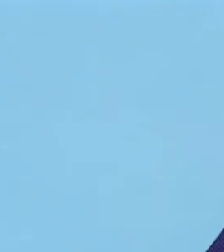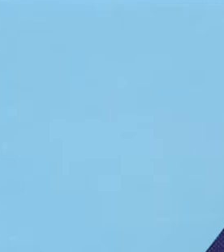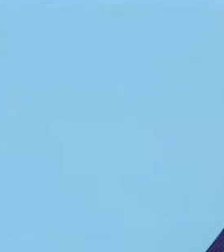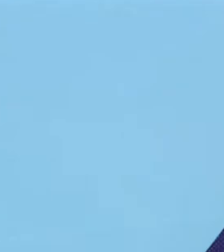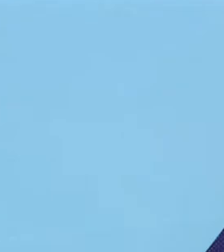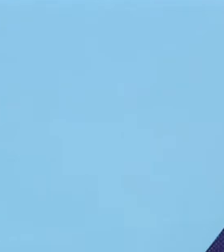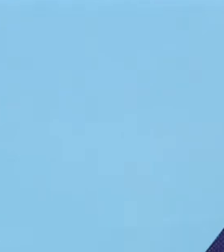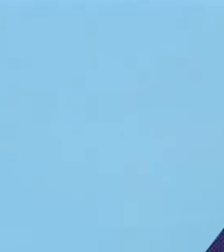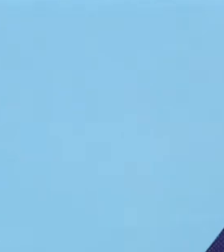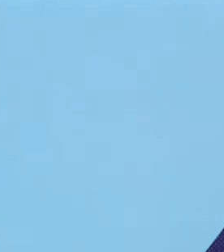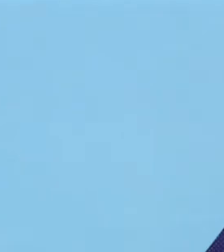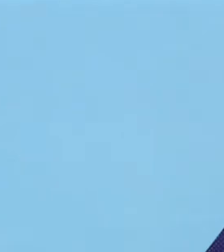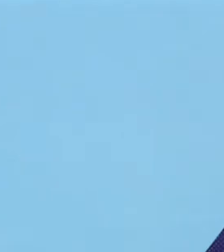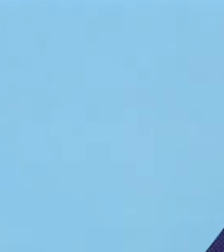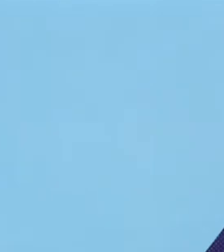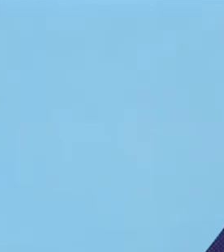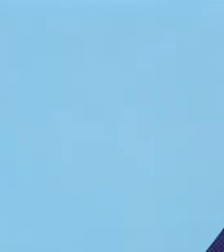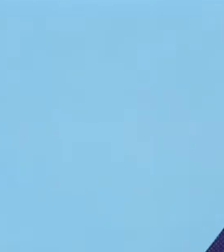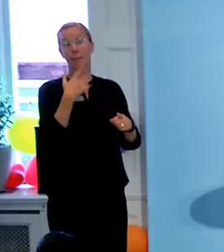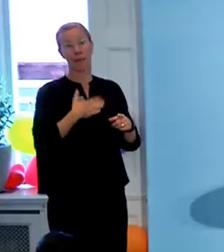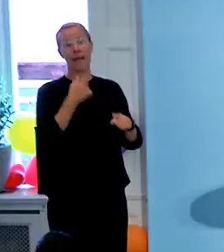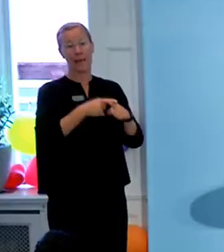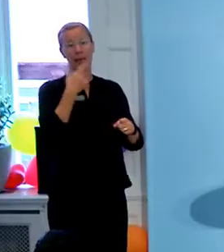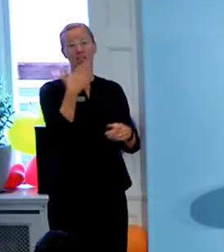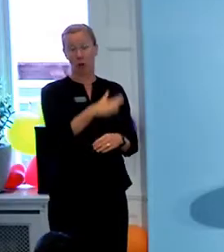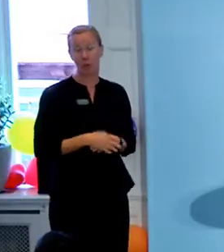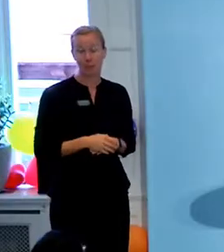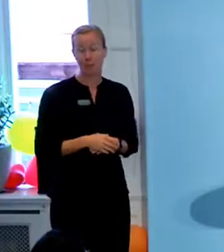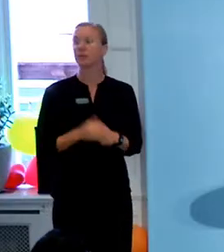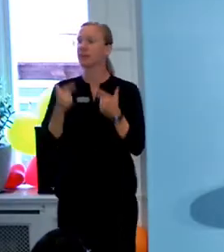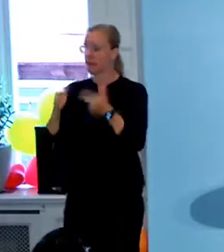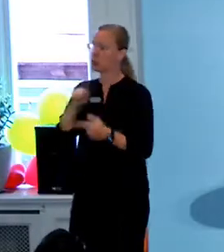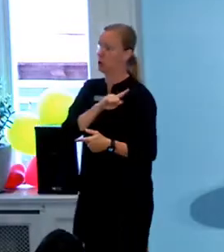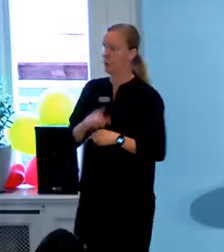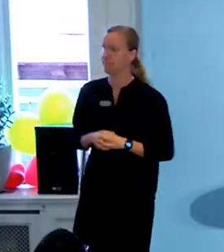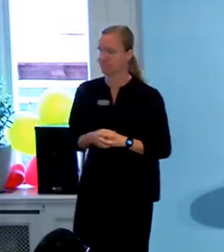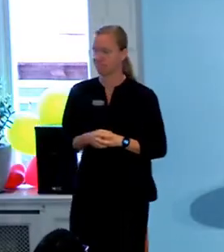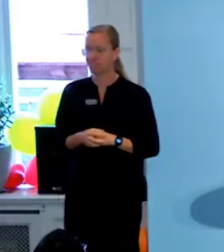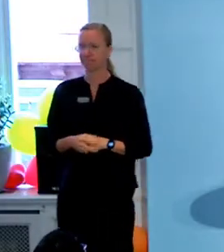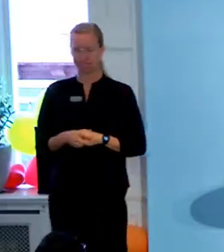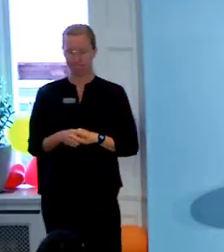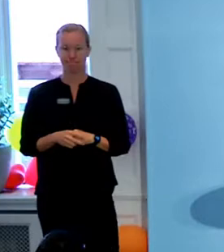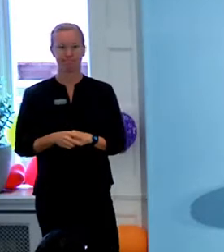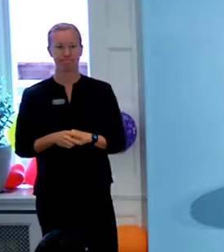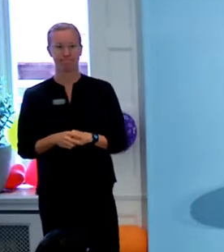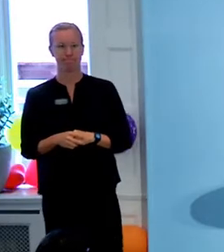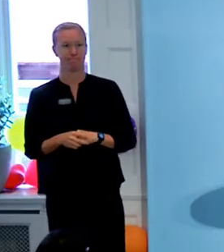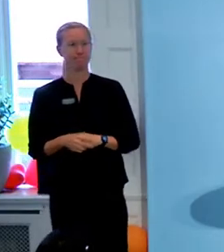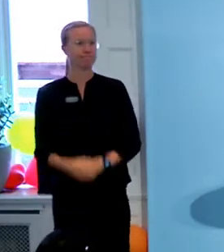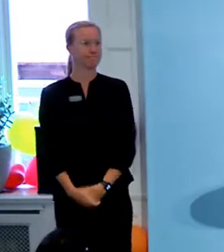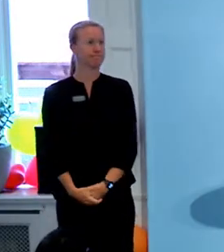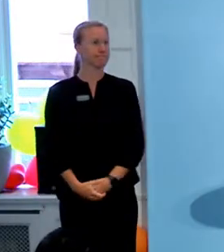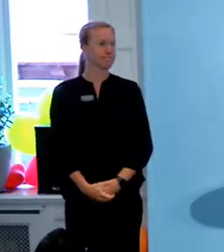har fokuserat på. Det är mitt enkla svar. Tack så mycket, Runa. Tack. Tack.